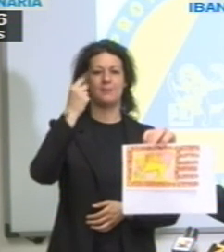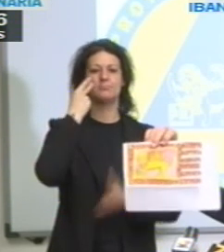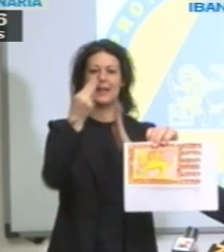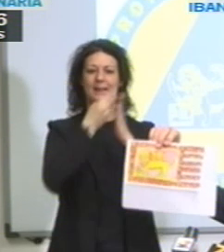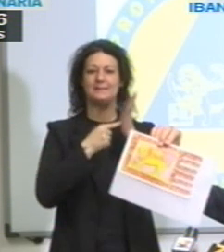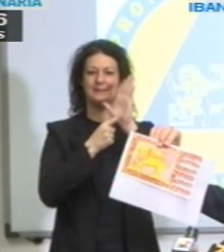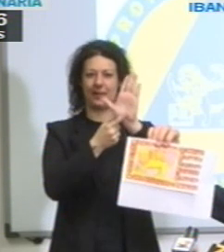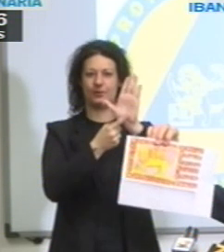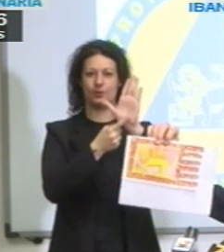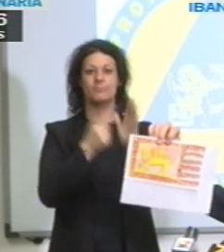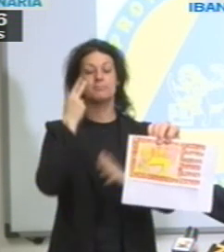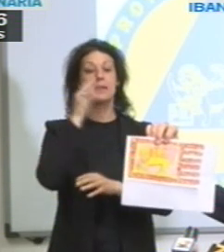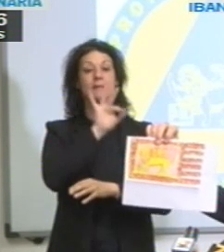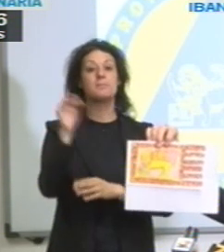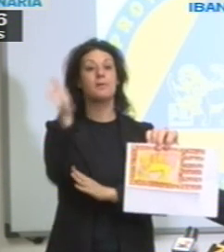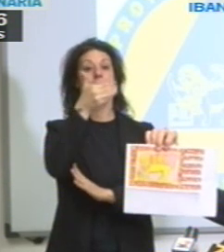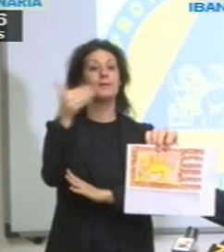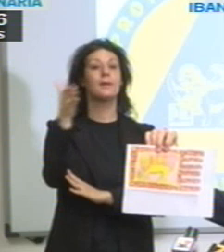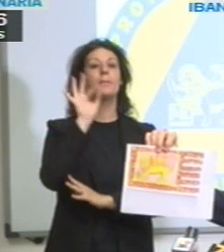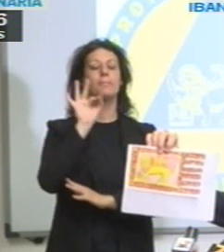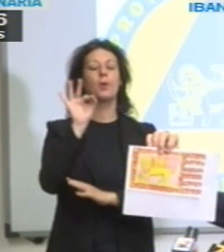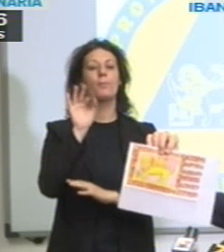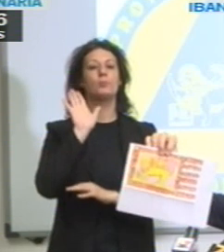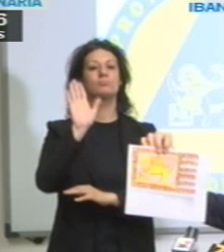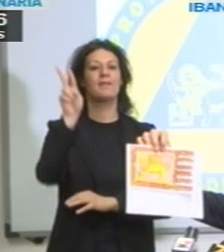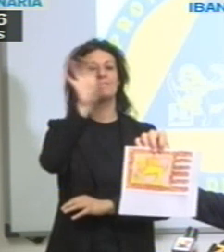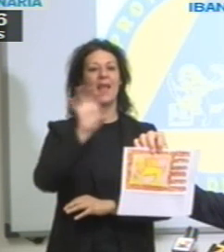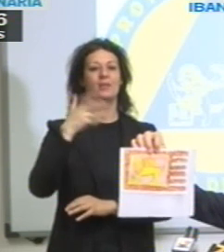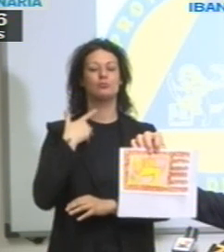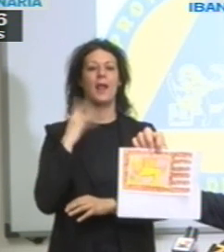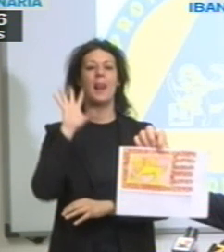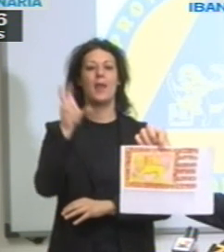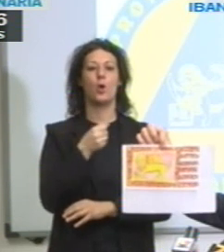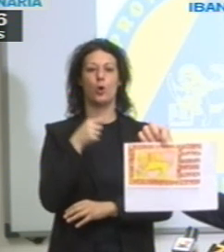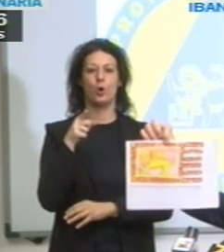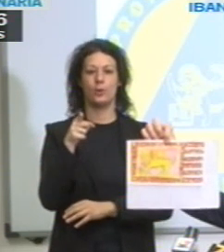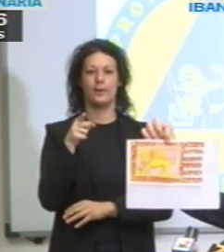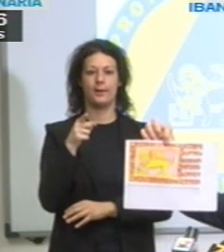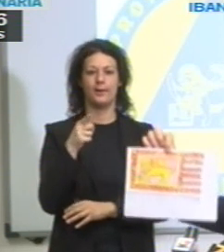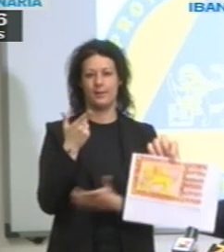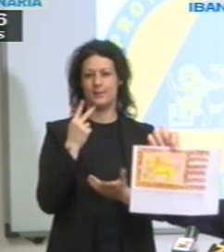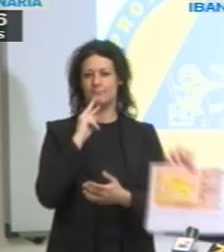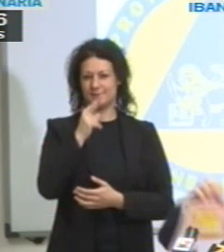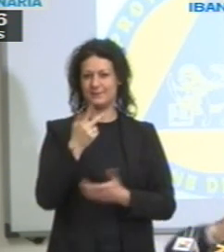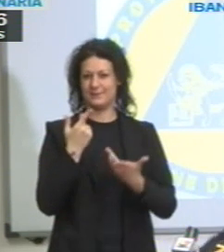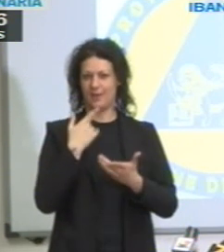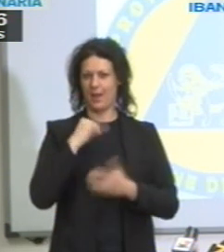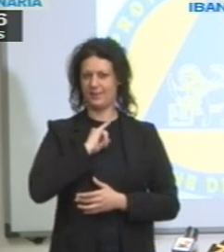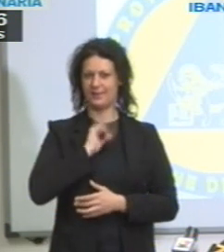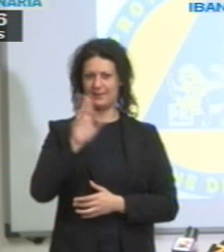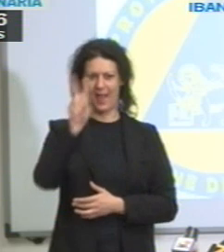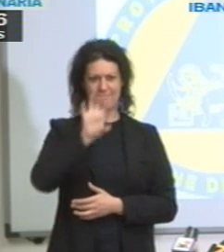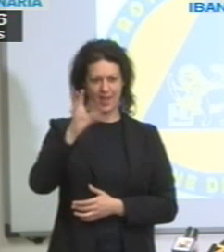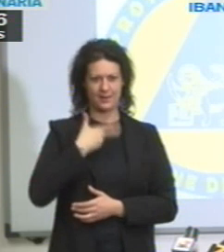fanno la bandiera del Veneto, il leone, e quindi tanto per dare risposta a chi dice che l'identità non esiste più. Questi sono i